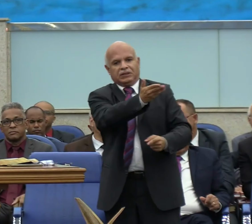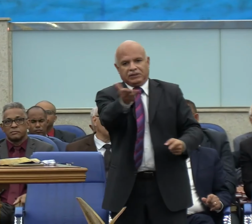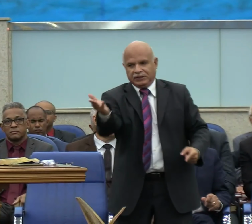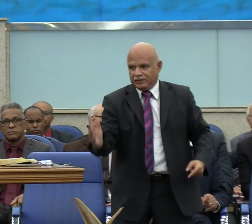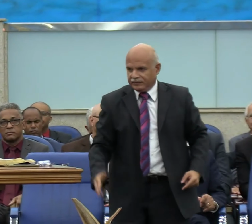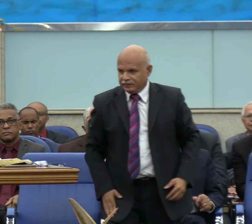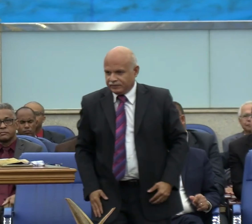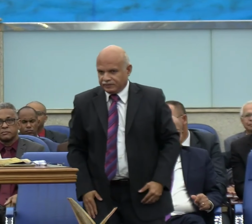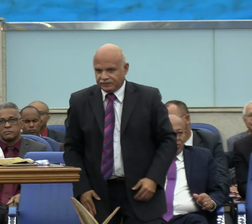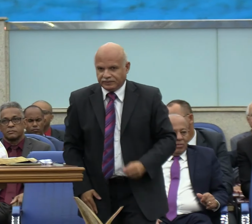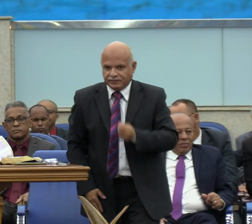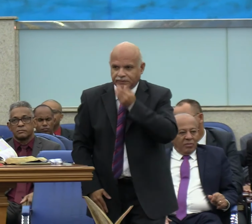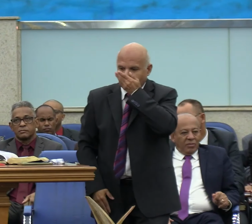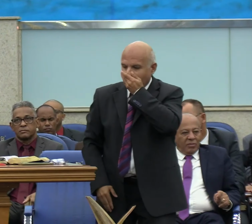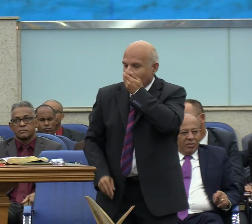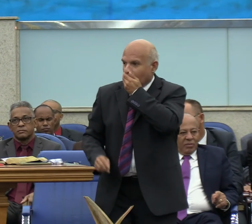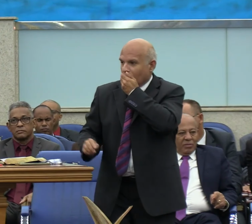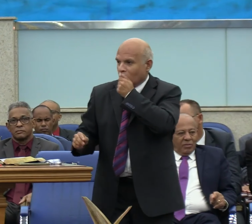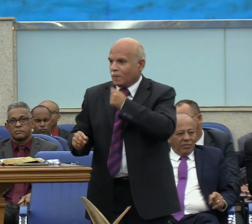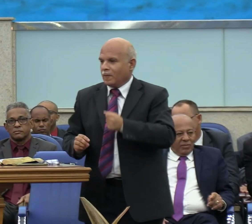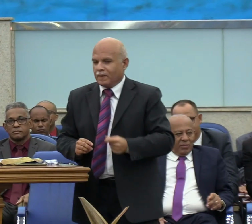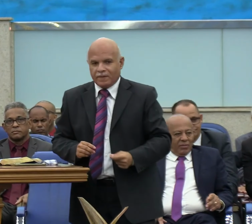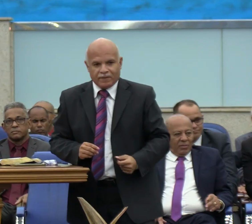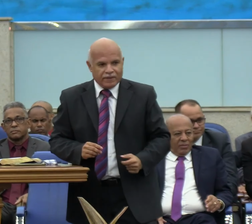O pastor conhece vocês também aí.